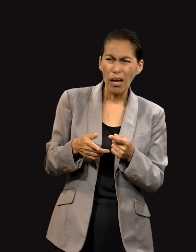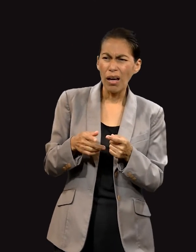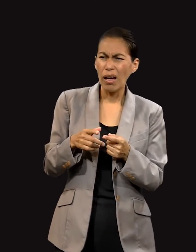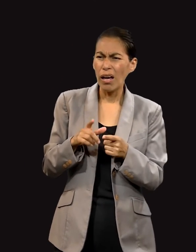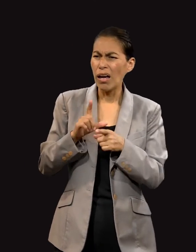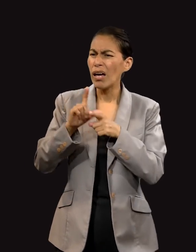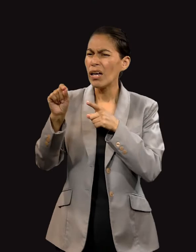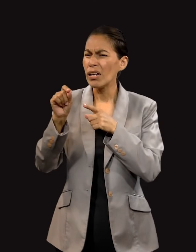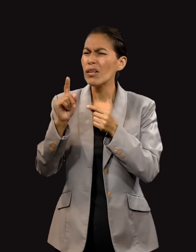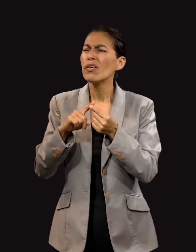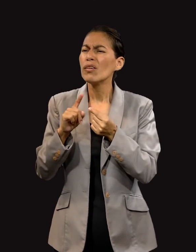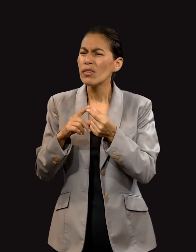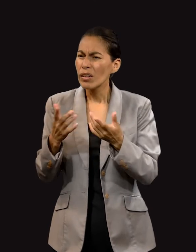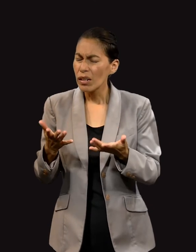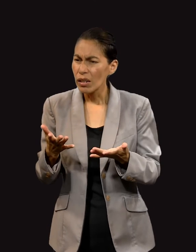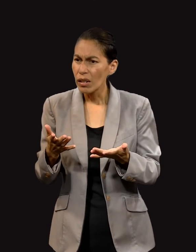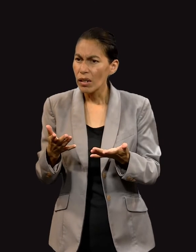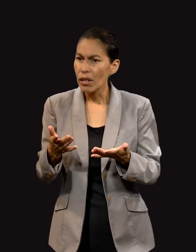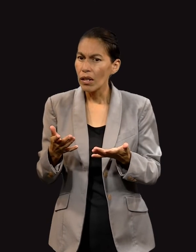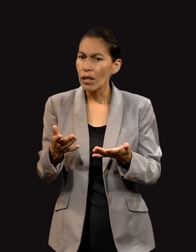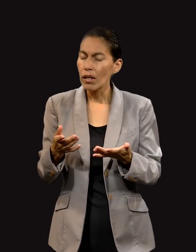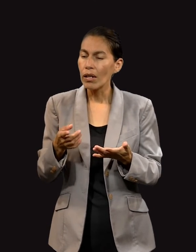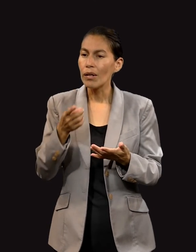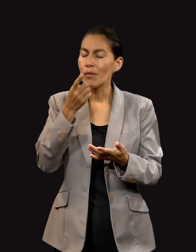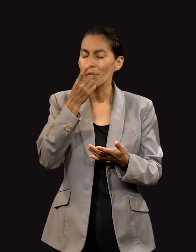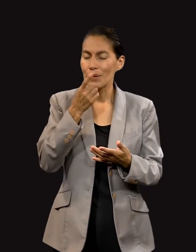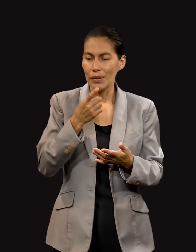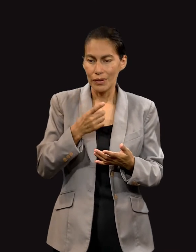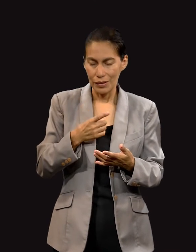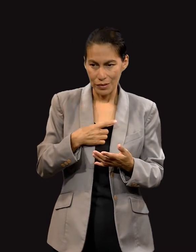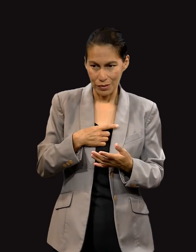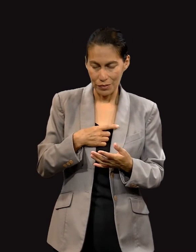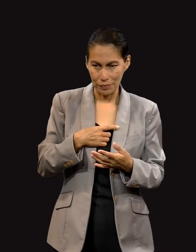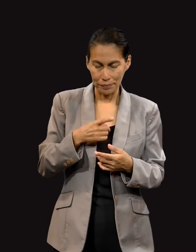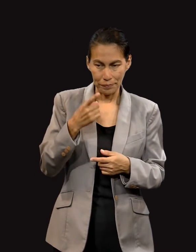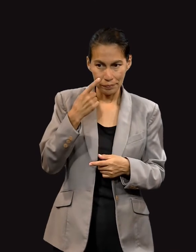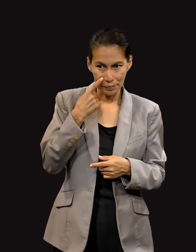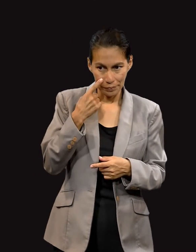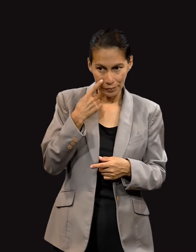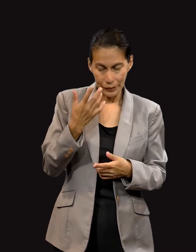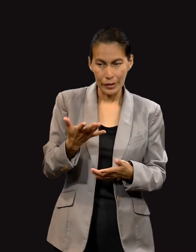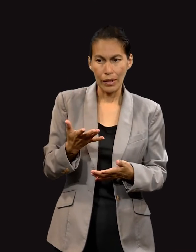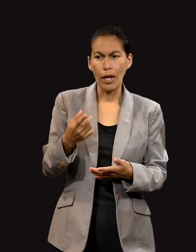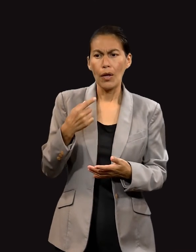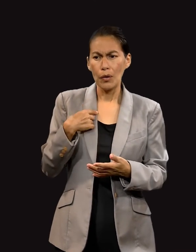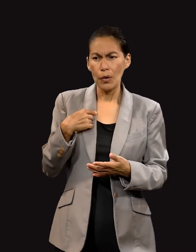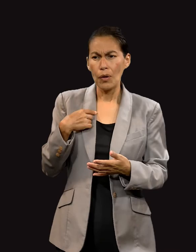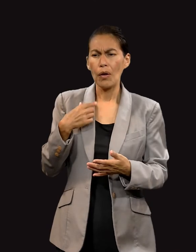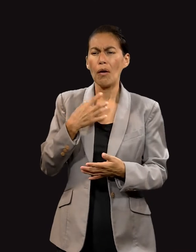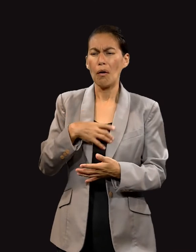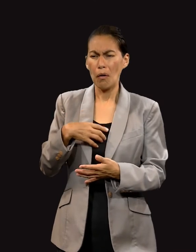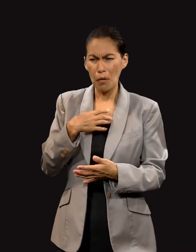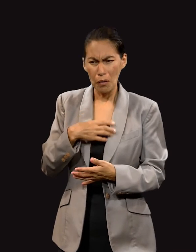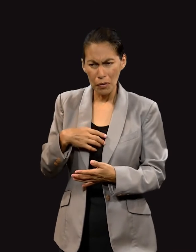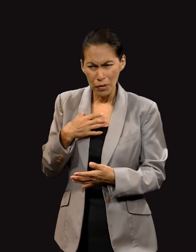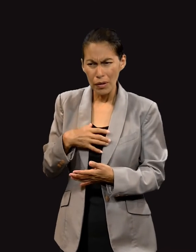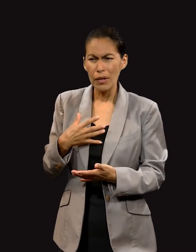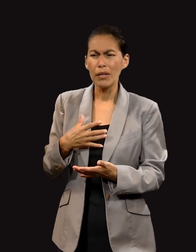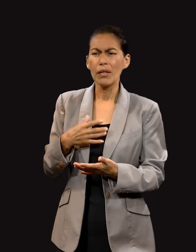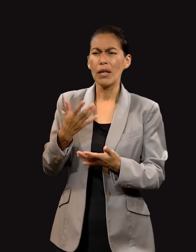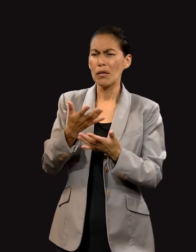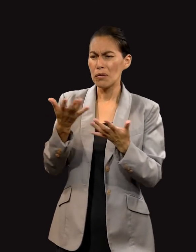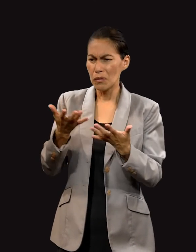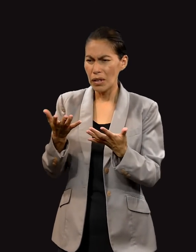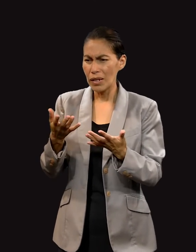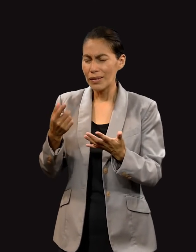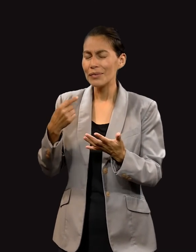pues como que no entendía cómo, a se va a ir o qué va a ser. Y todavía me dijo, mira, yo he